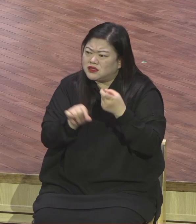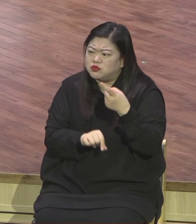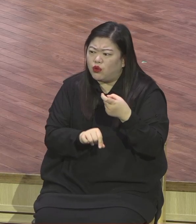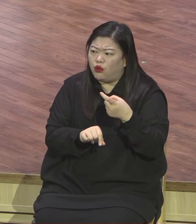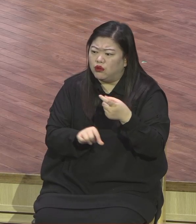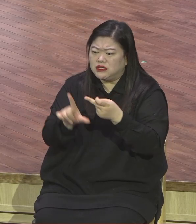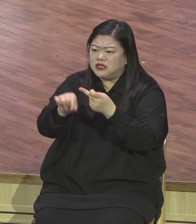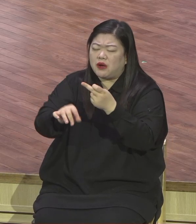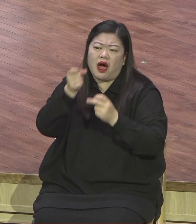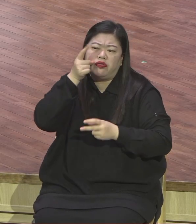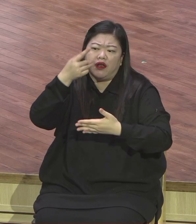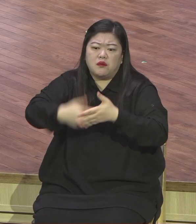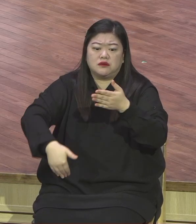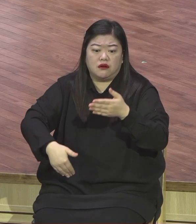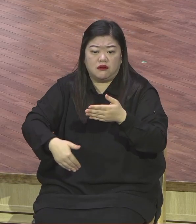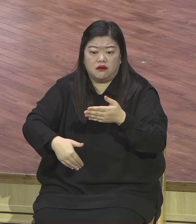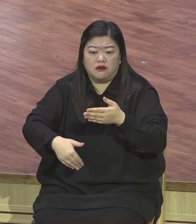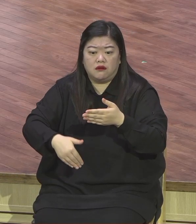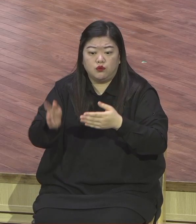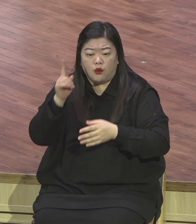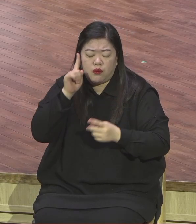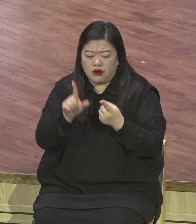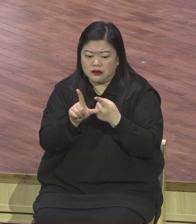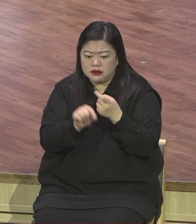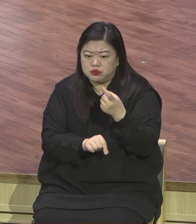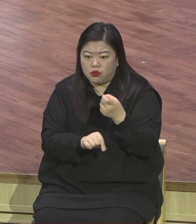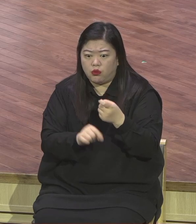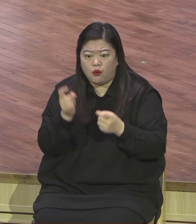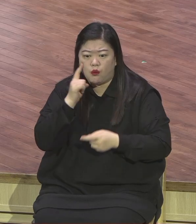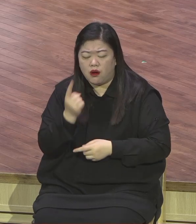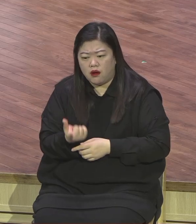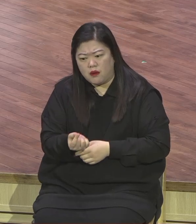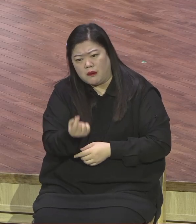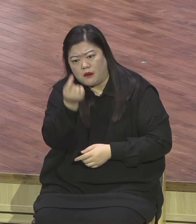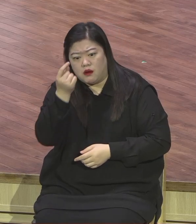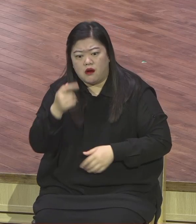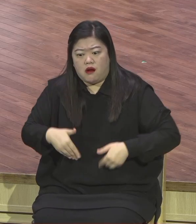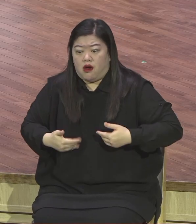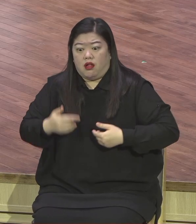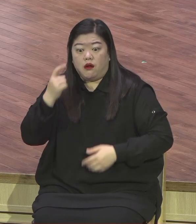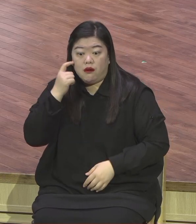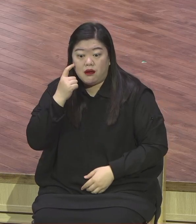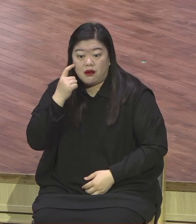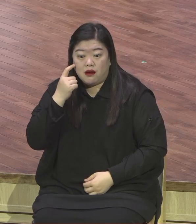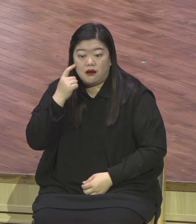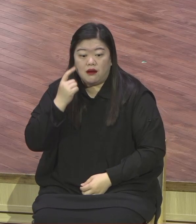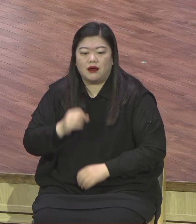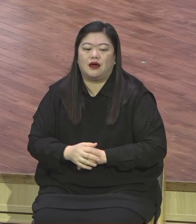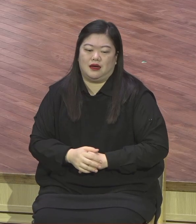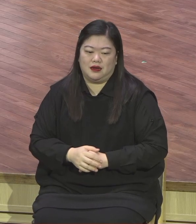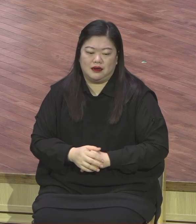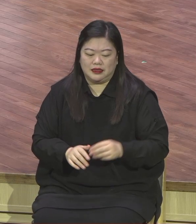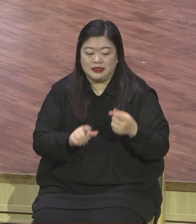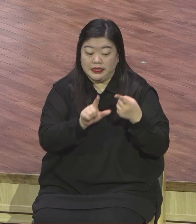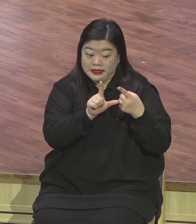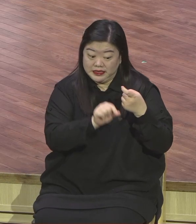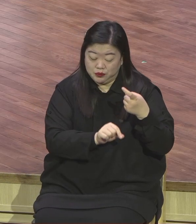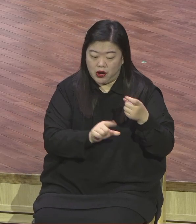한 달 전 이제 12월 한 달 동안에 지역 각 기관 각 부서마다 서로 위드